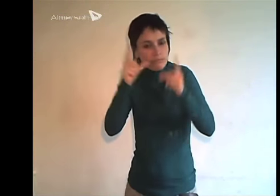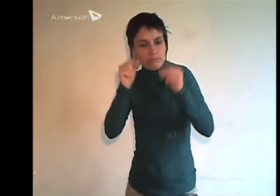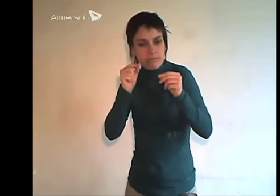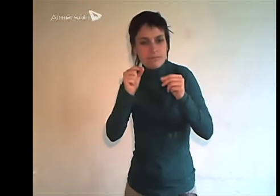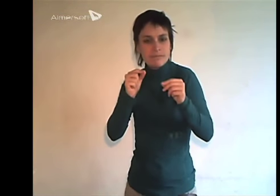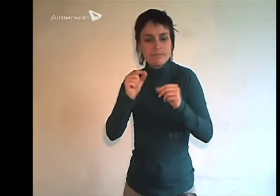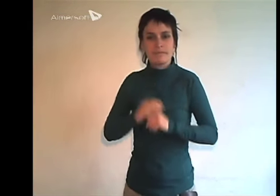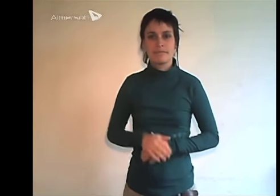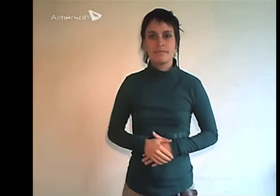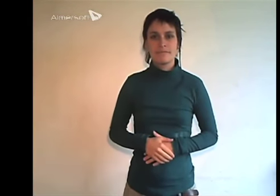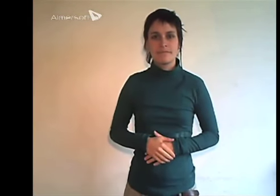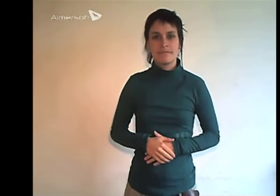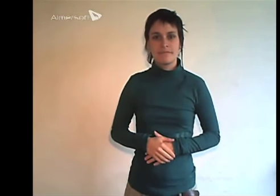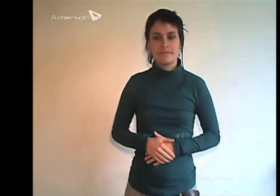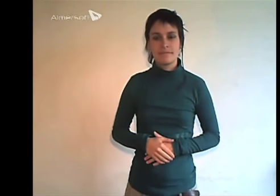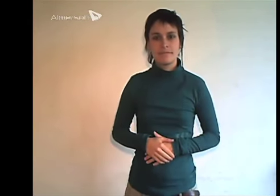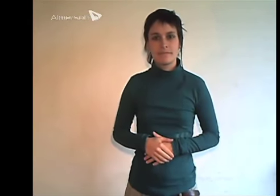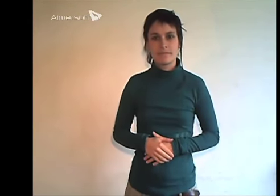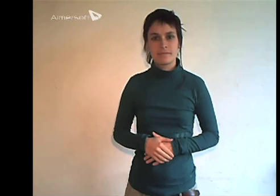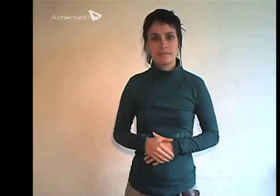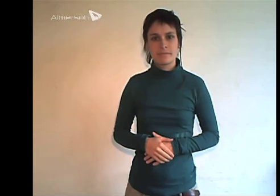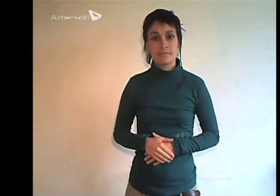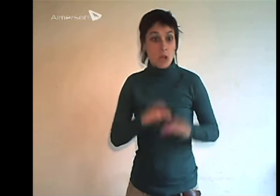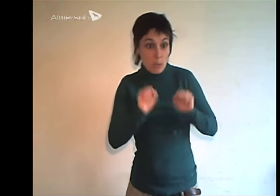surpris de l'importance de la connaissance de la culture sourde. C'est moi, dit Patrick. Pardon.